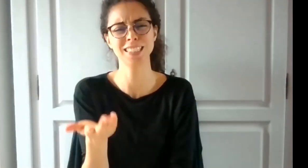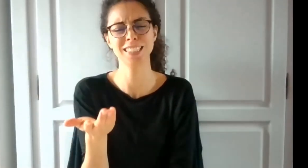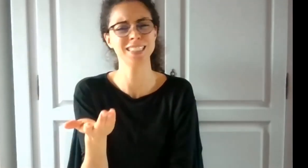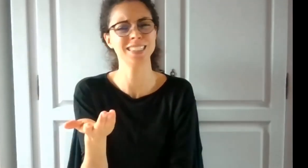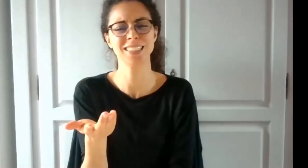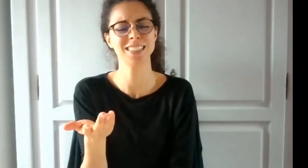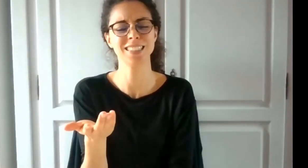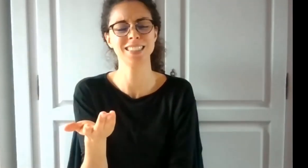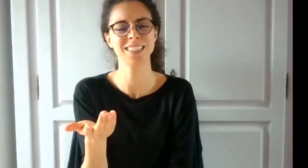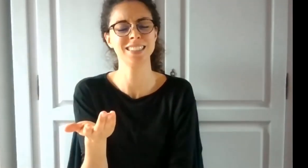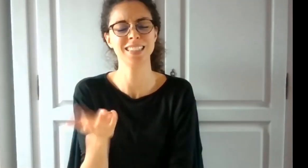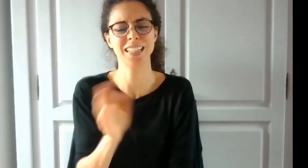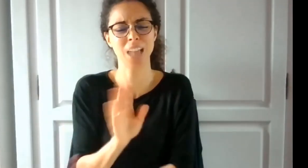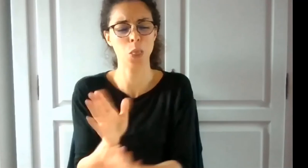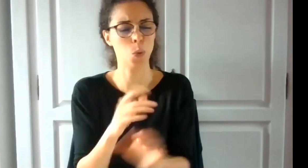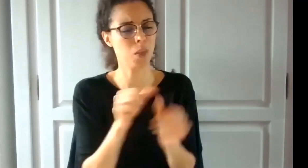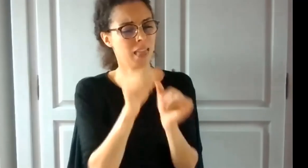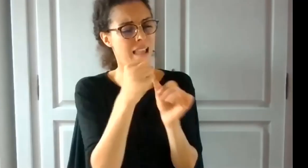pas